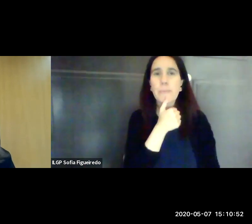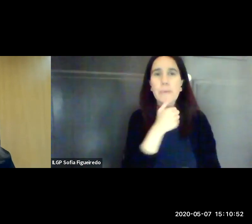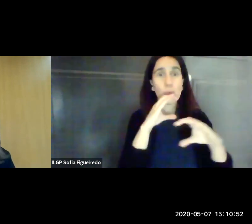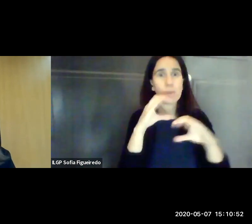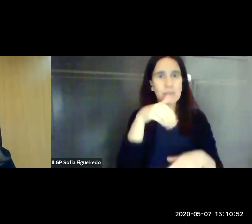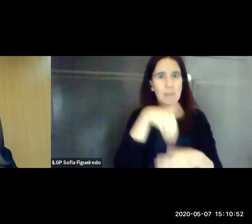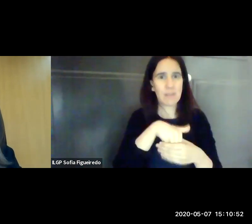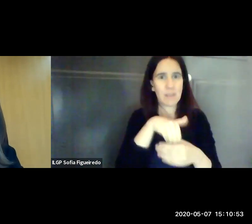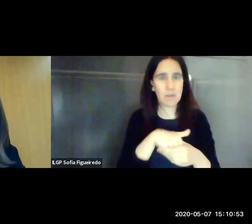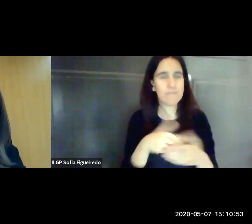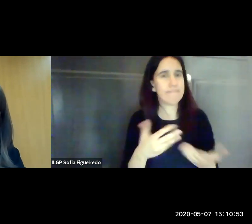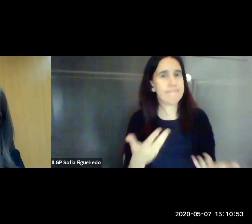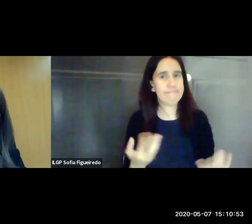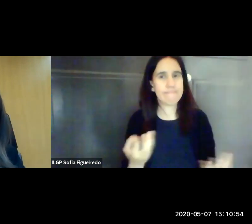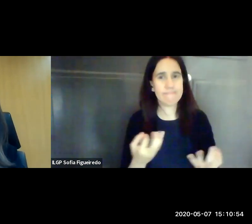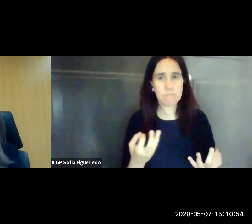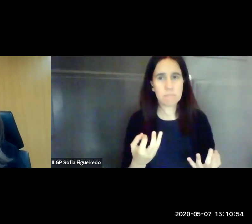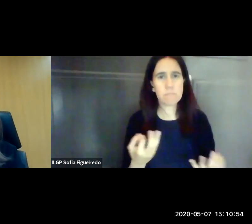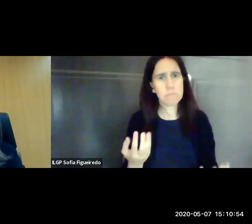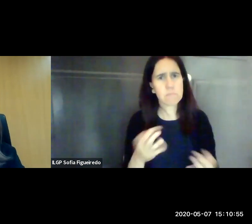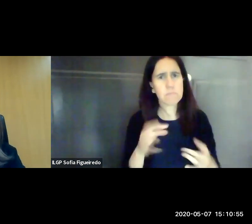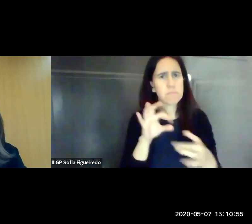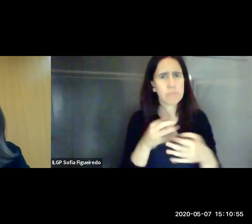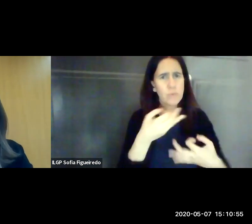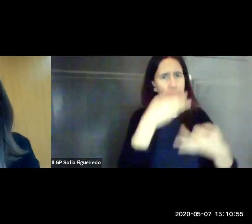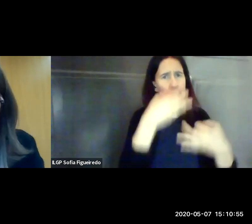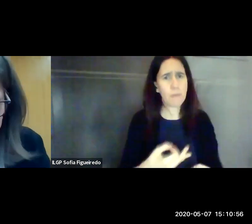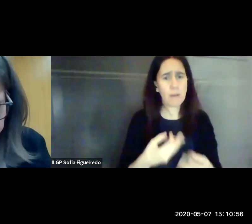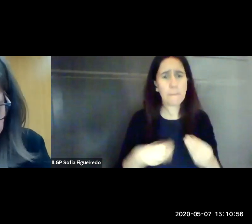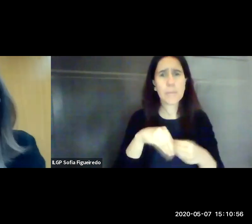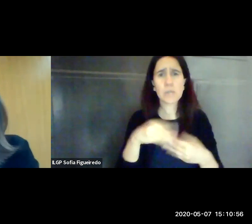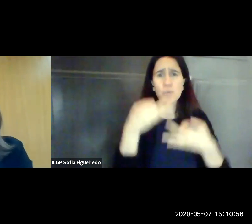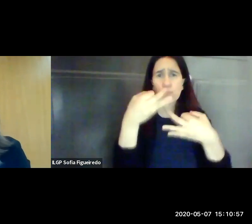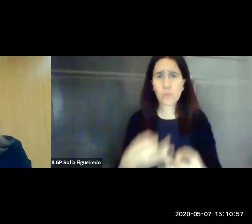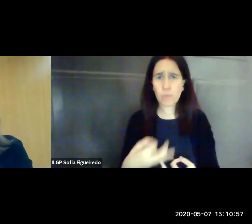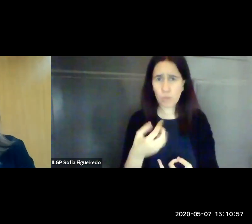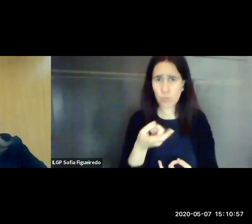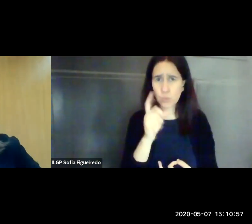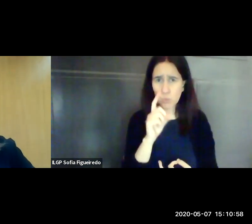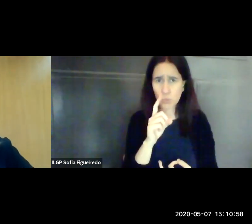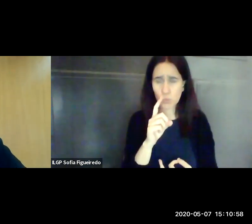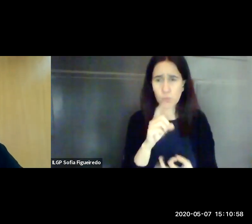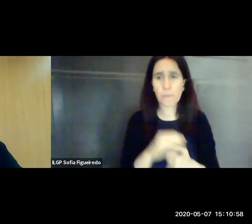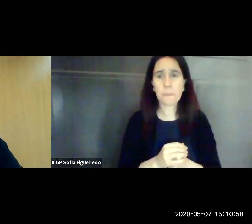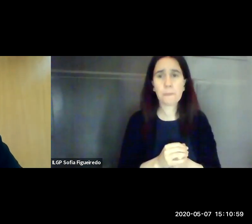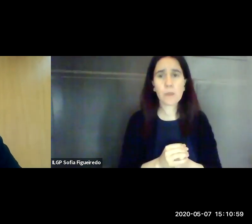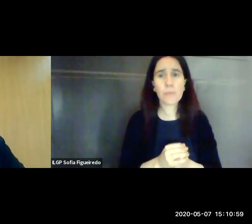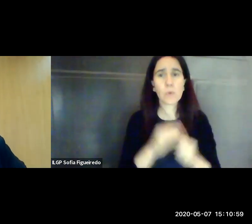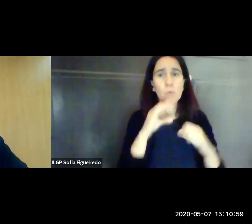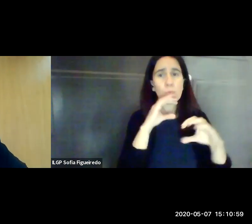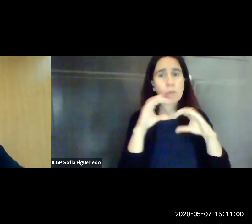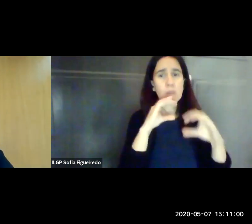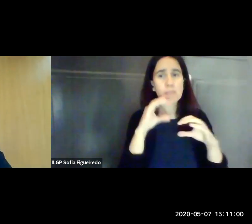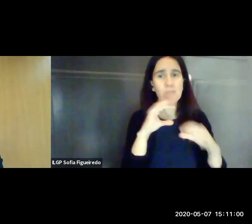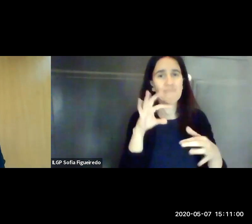interna. Neste contexto, tanto ao nível formal como ao nível informal, a comunicação interna é